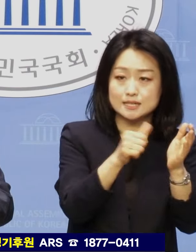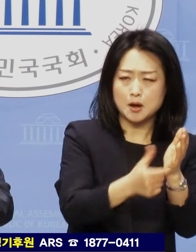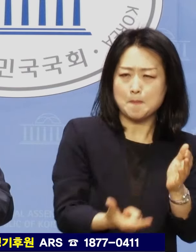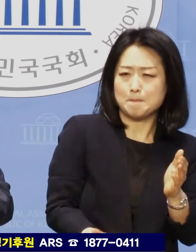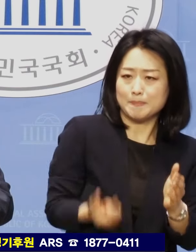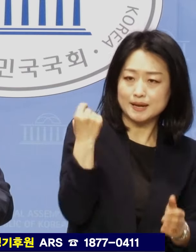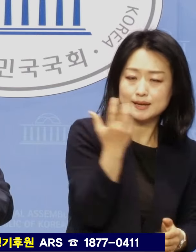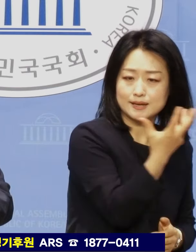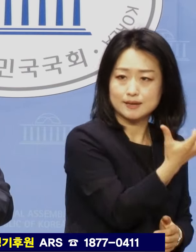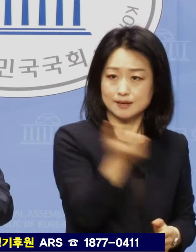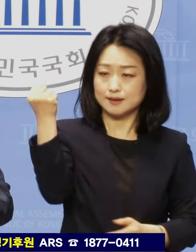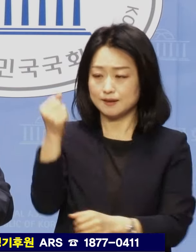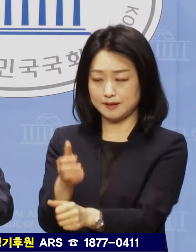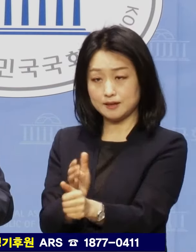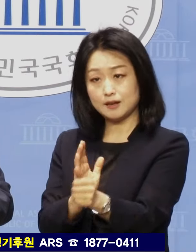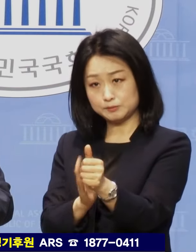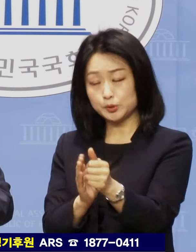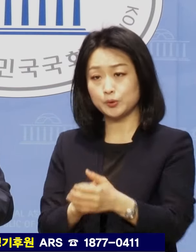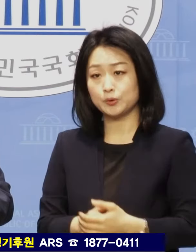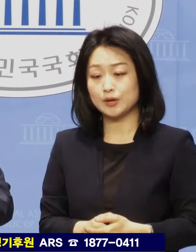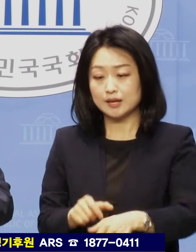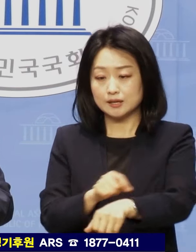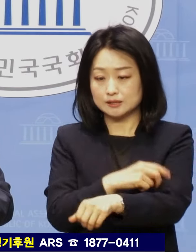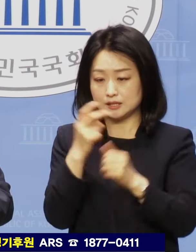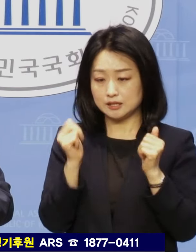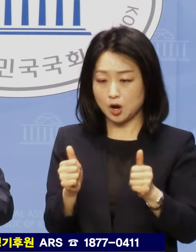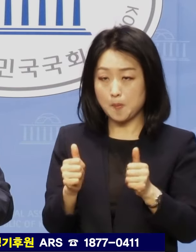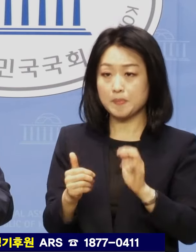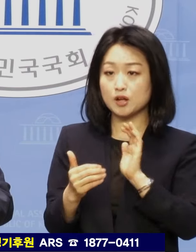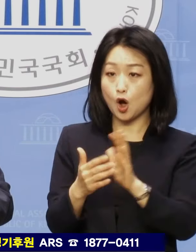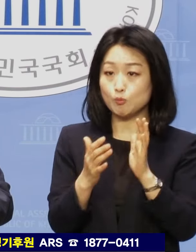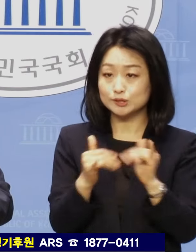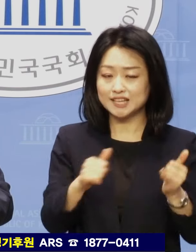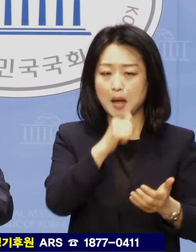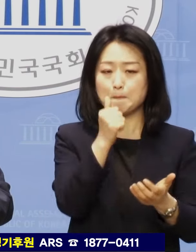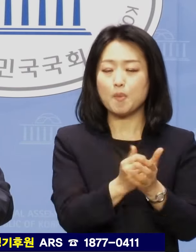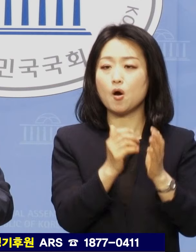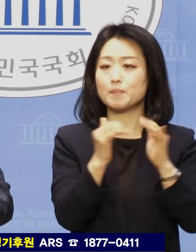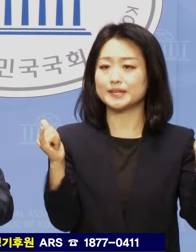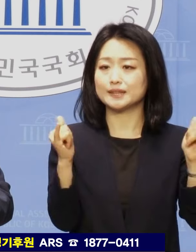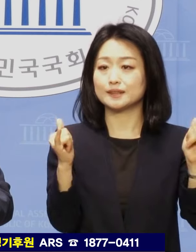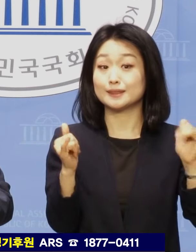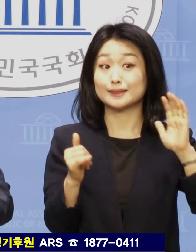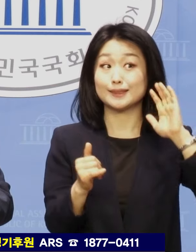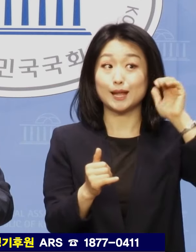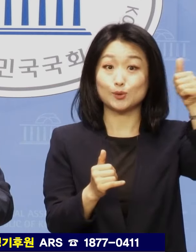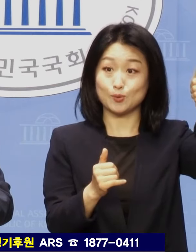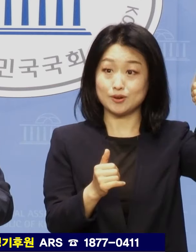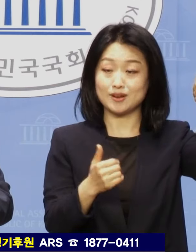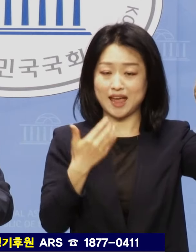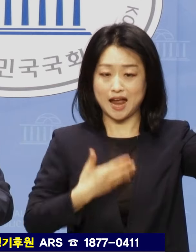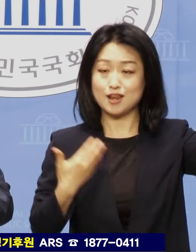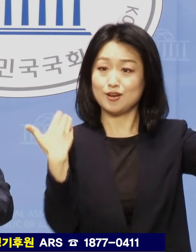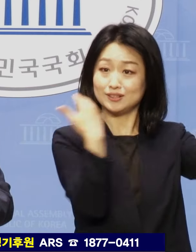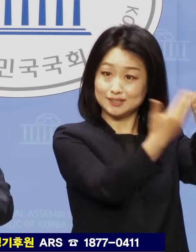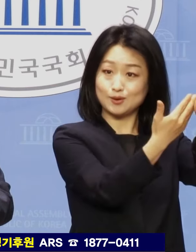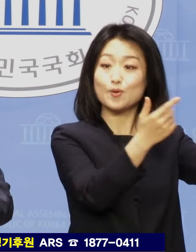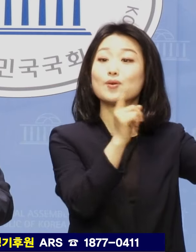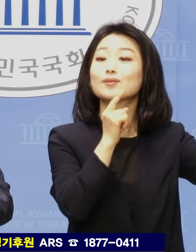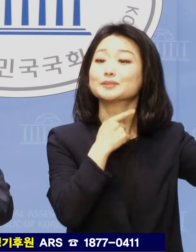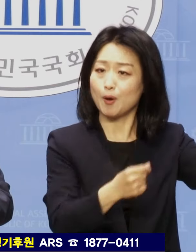신속히 확보하십시오 특검을 거부한 자가 범인이라는 말을 대통령께 돌려드립니다